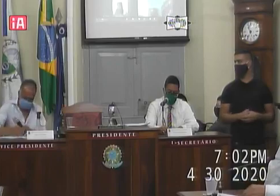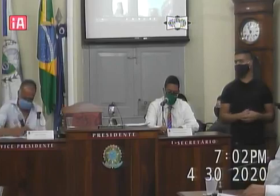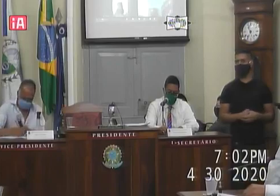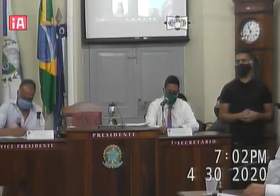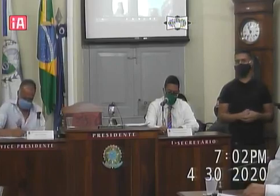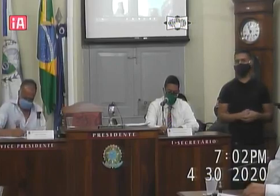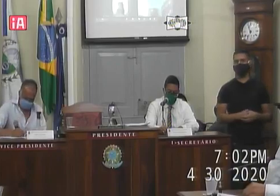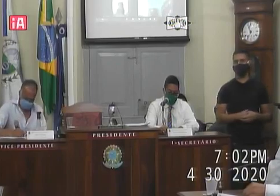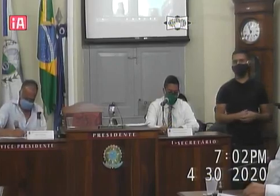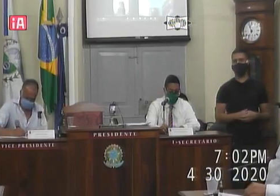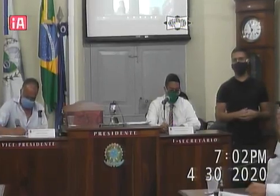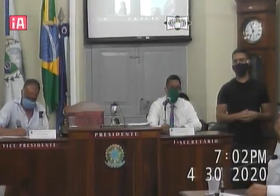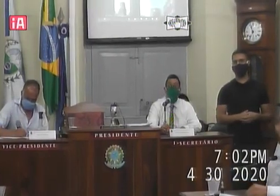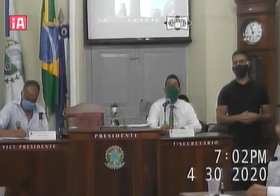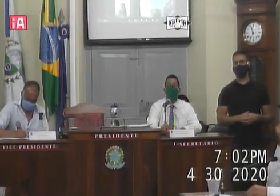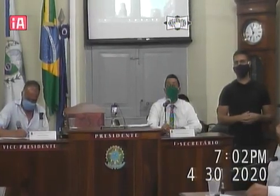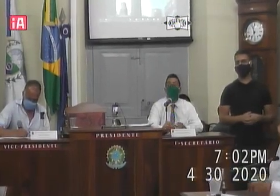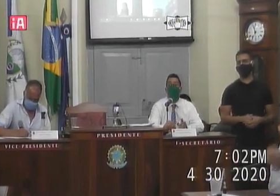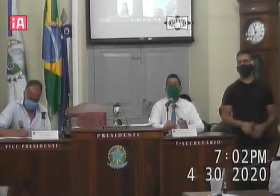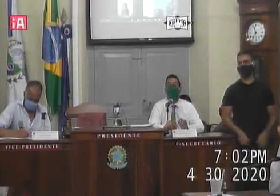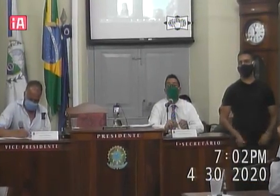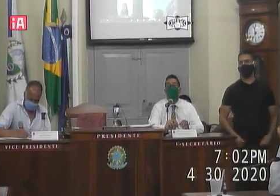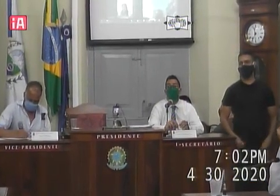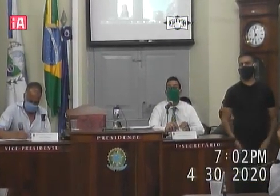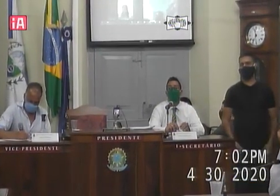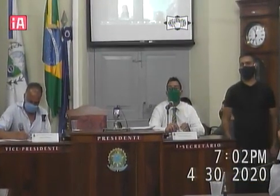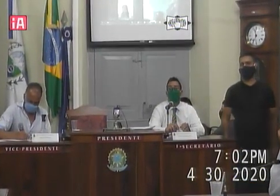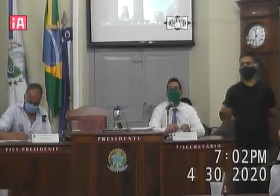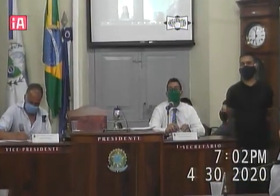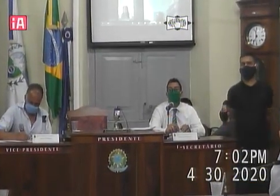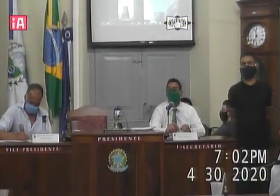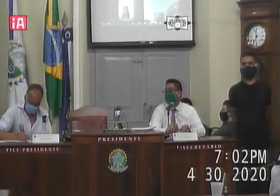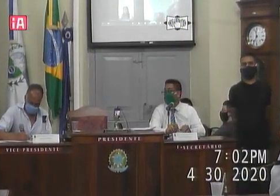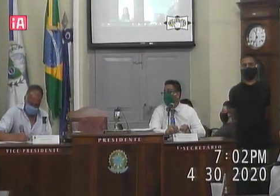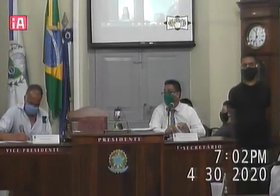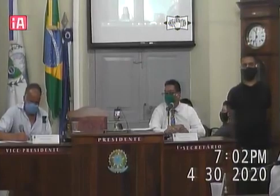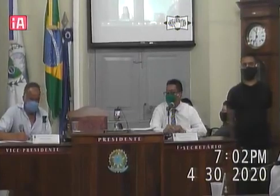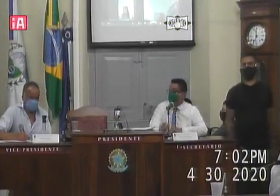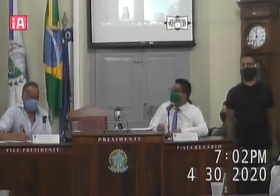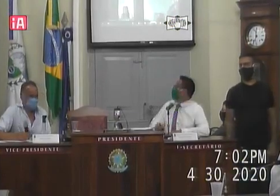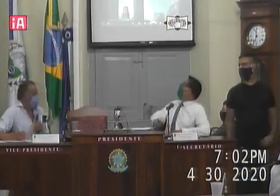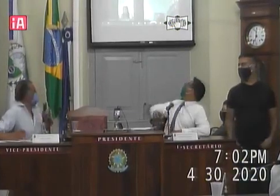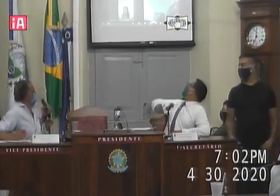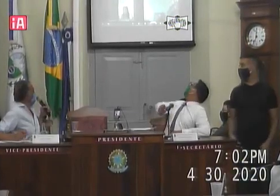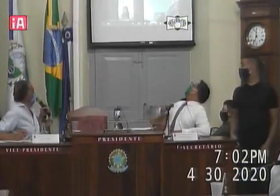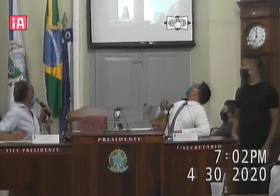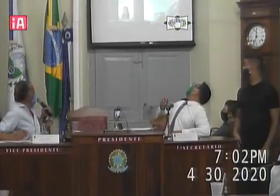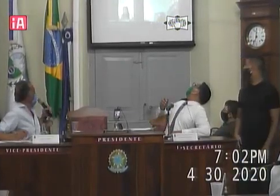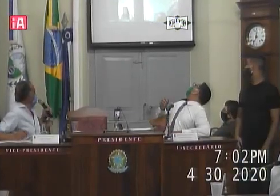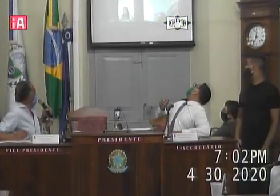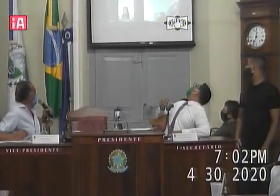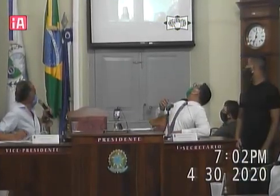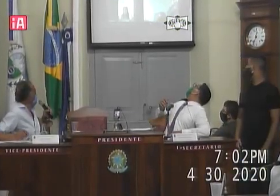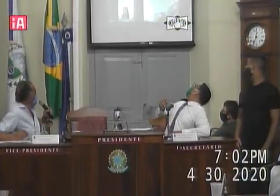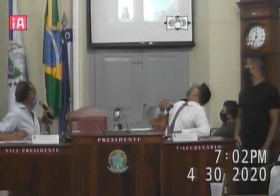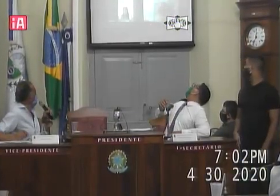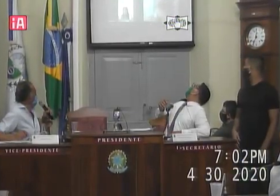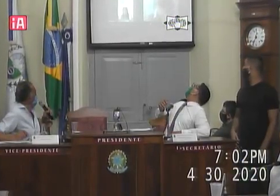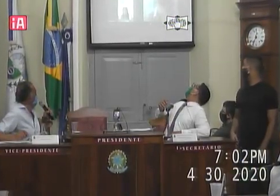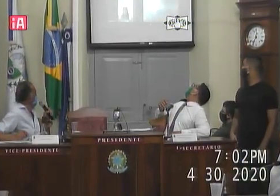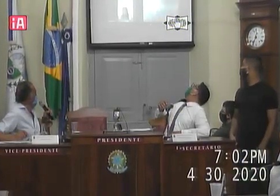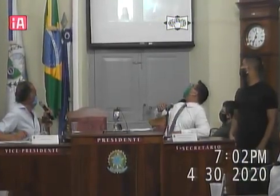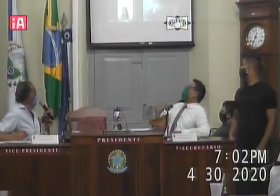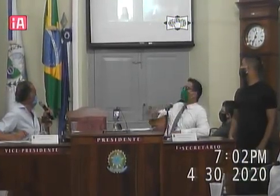Graça. Pai, o Então lá? Vereador Pedro.